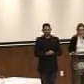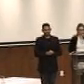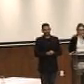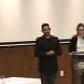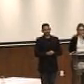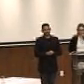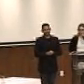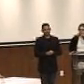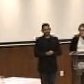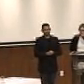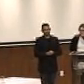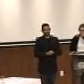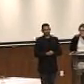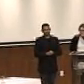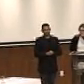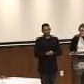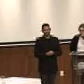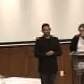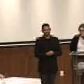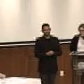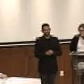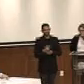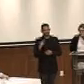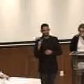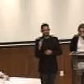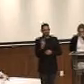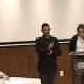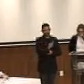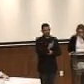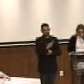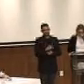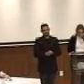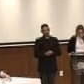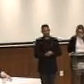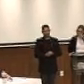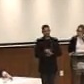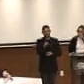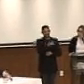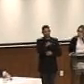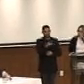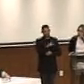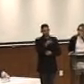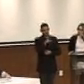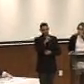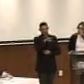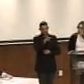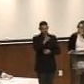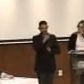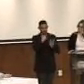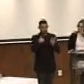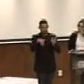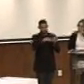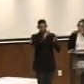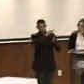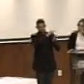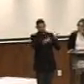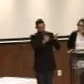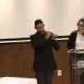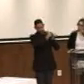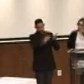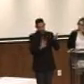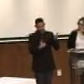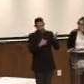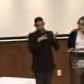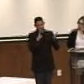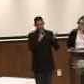Por favor. Tréplica, 2 minutos, candidato Elcio. Professor Conciani, o senhor tem todos esses documentos aí há